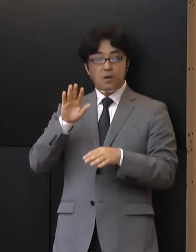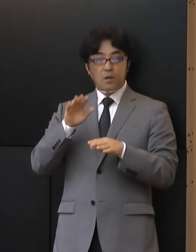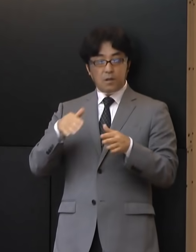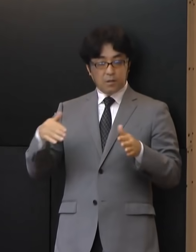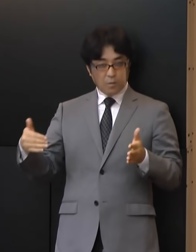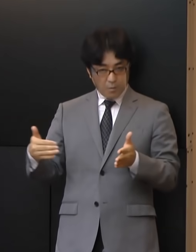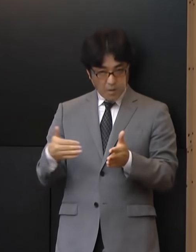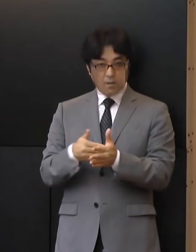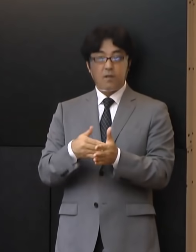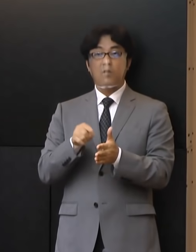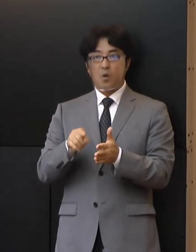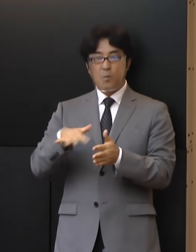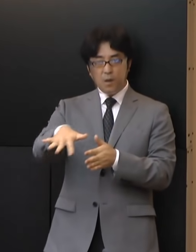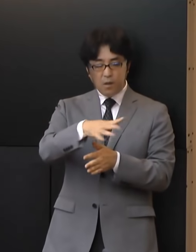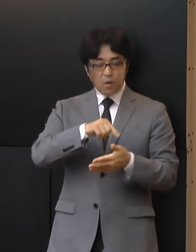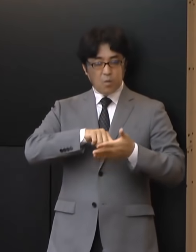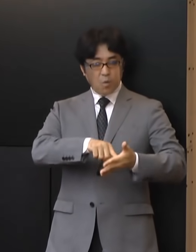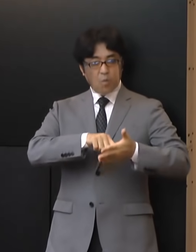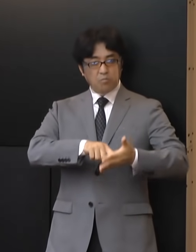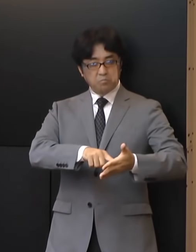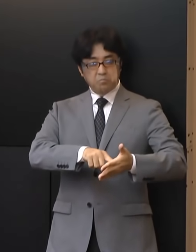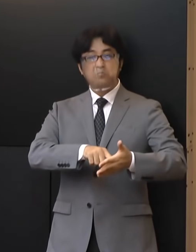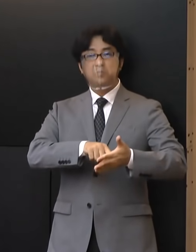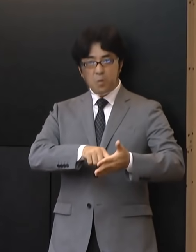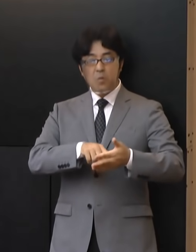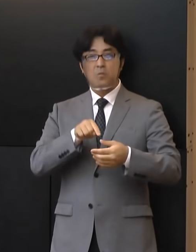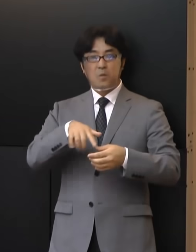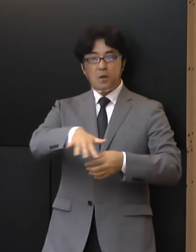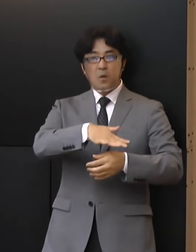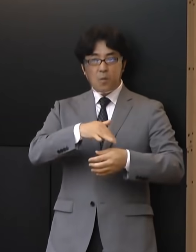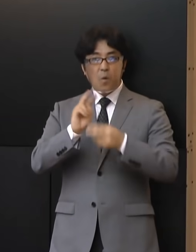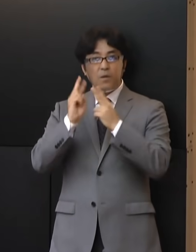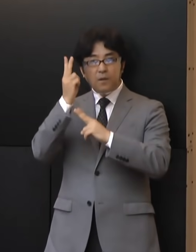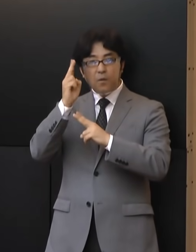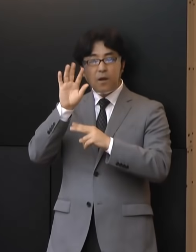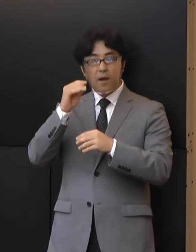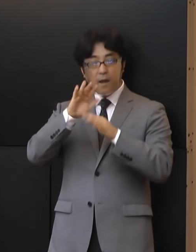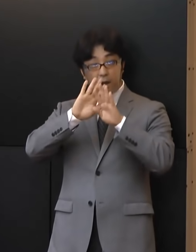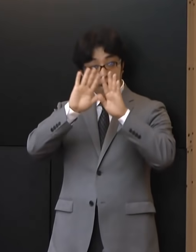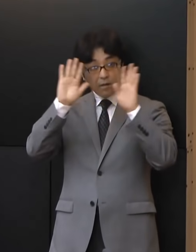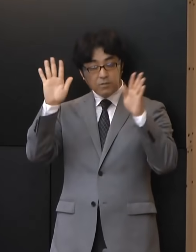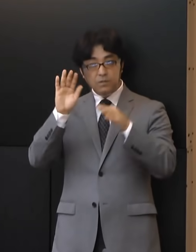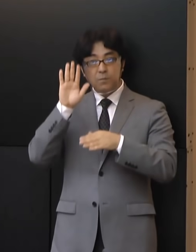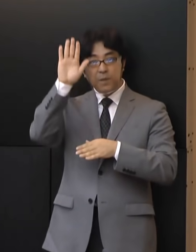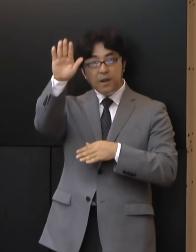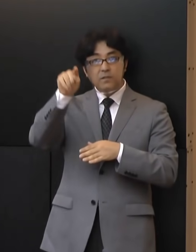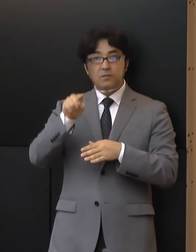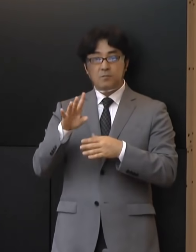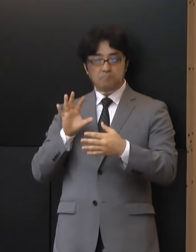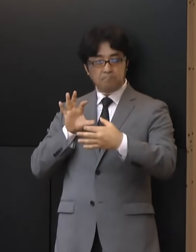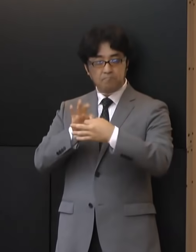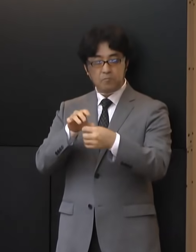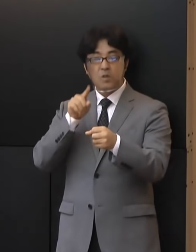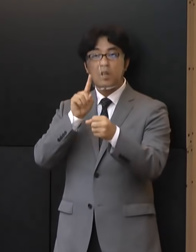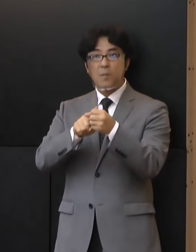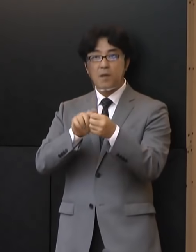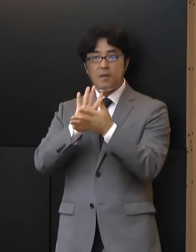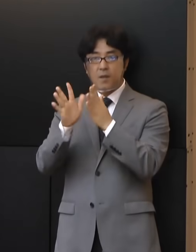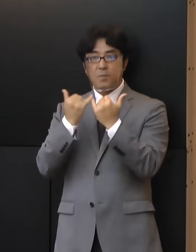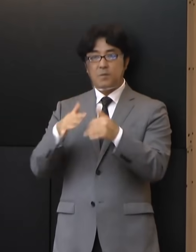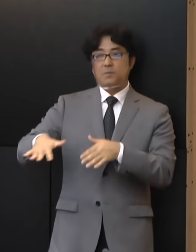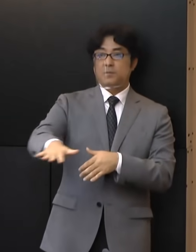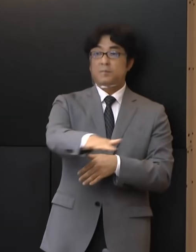これまでの皆様のご努力をしっかりと沖縄の明るい未来につなげるため、県民の皆様におかれましては、引き